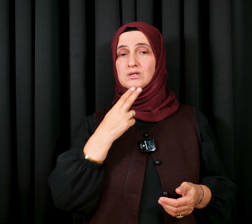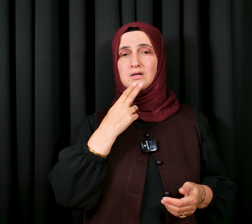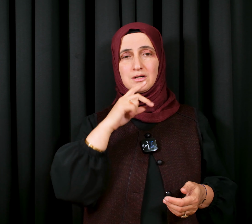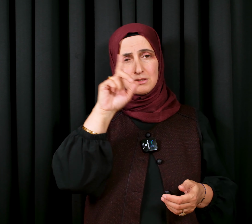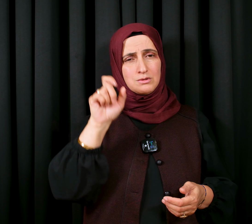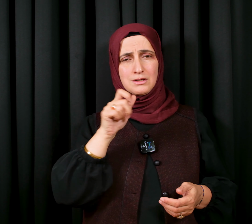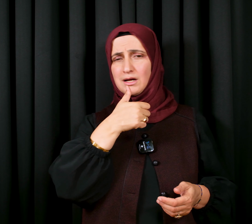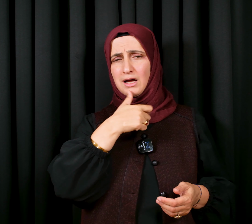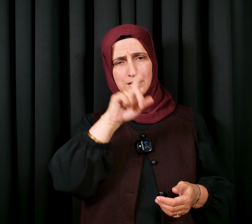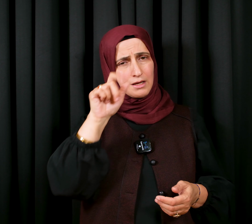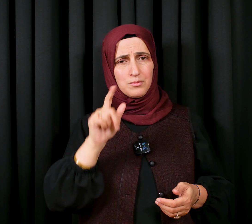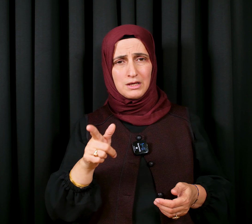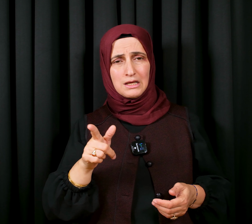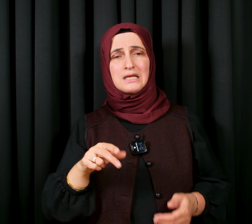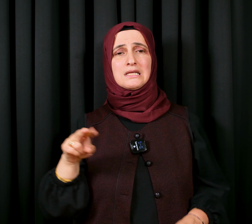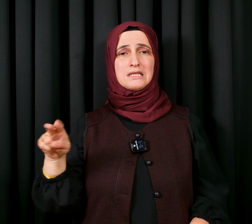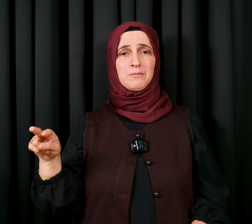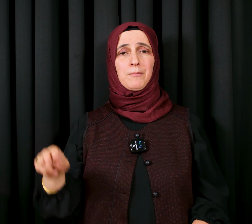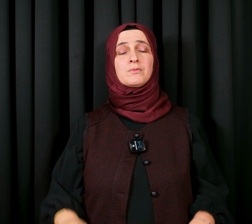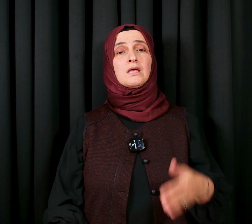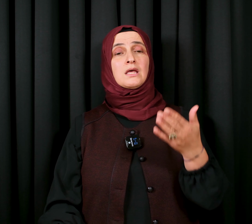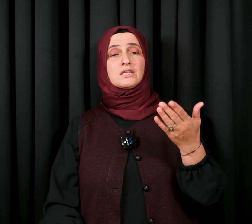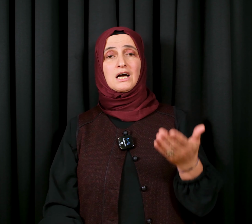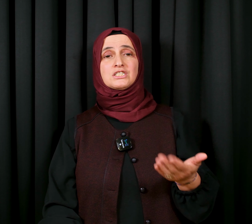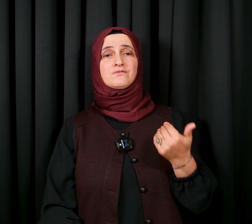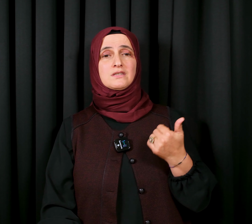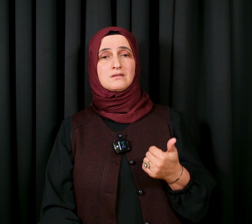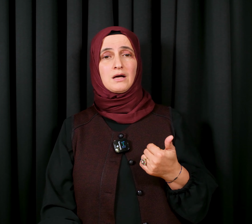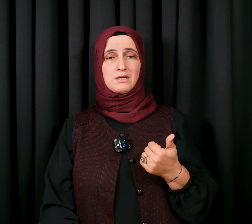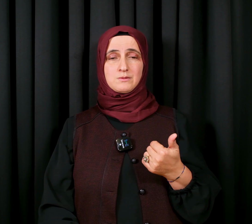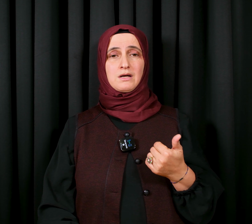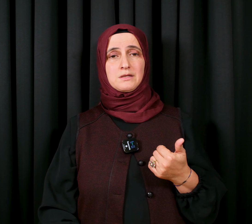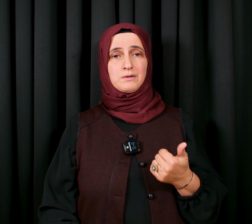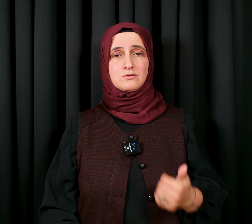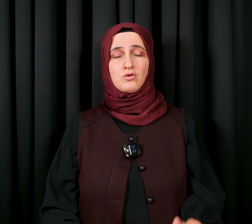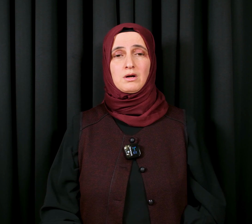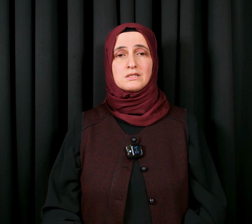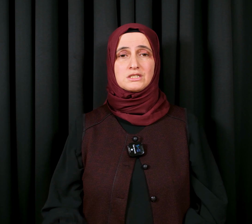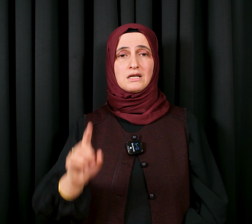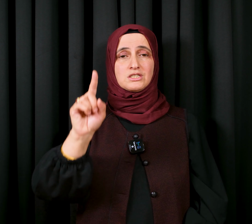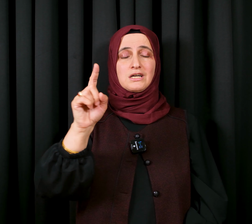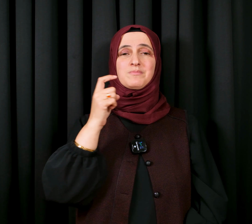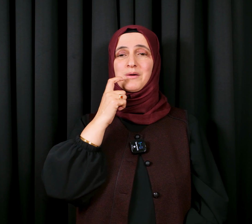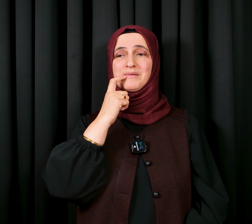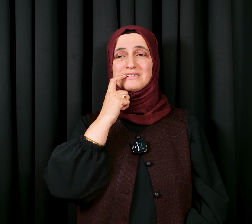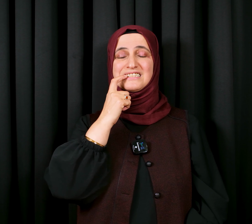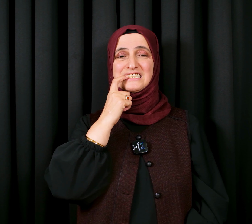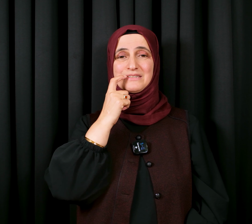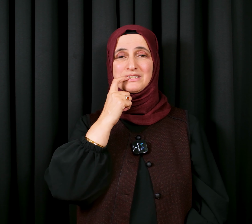kız mı? Erkek mi? Gibi. Yaş ve yıldan biraz bahsetmek istiyorum arkadaşlar. İşaret parmağımızla dişimize